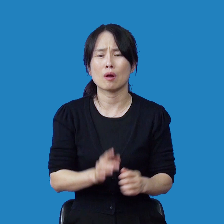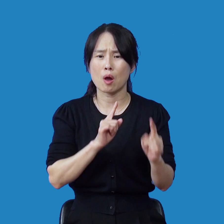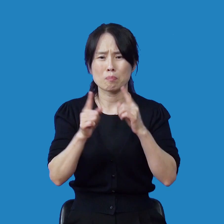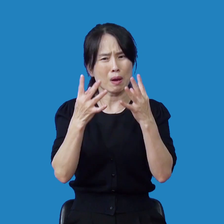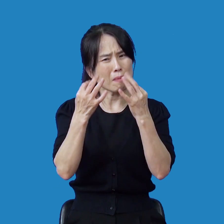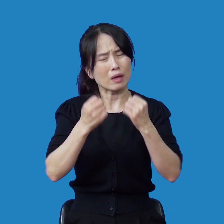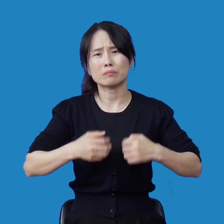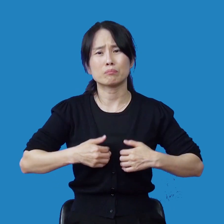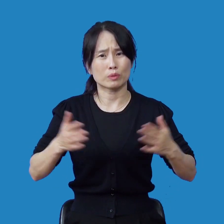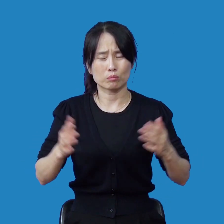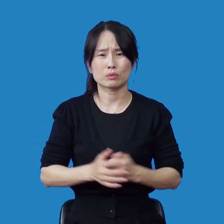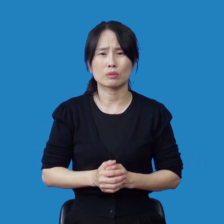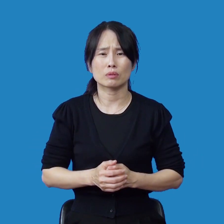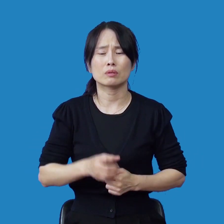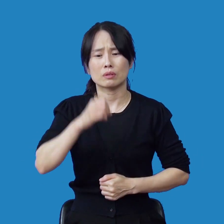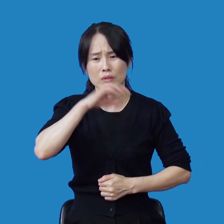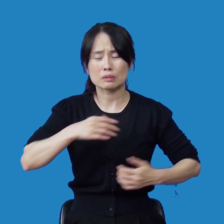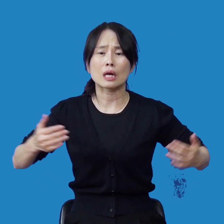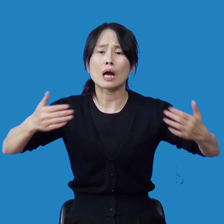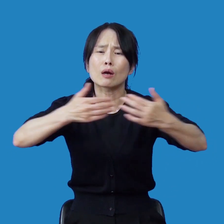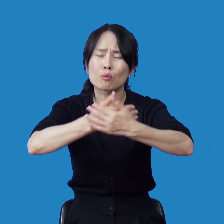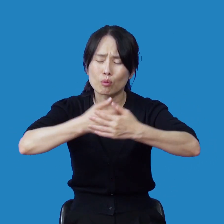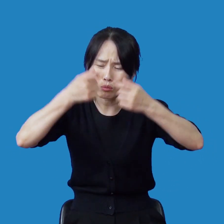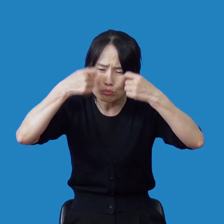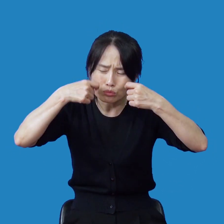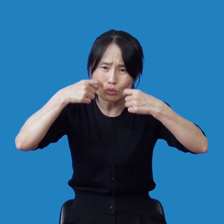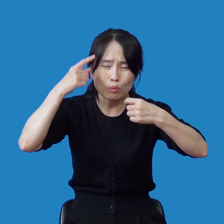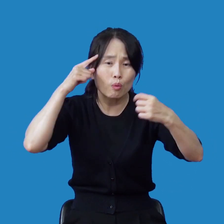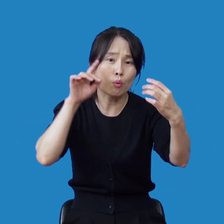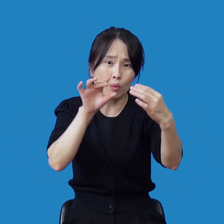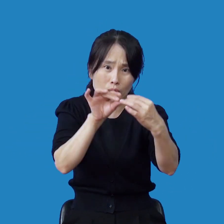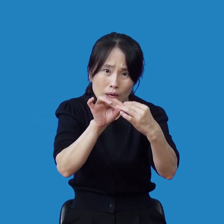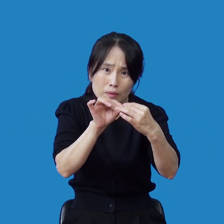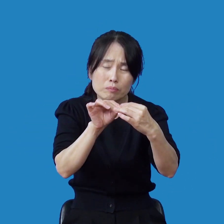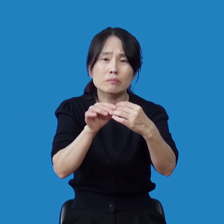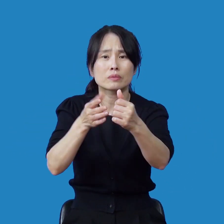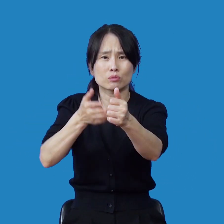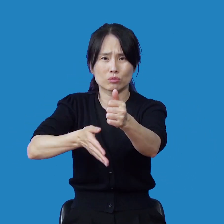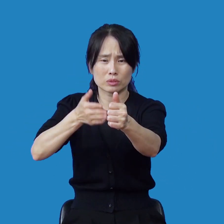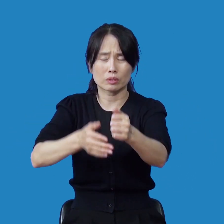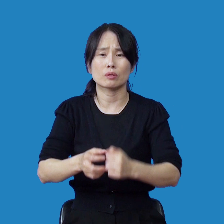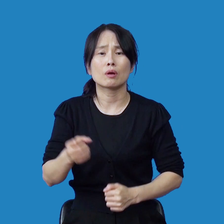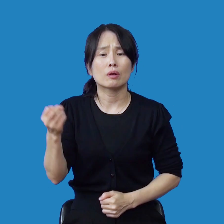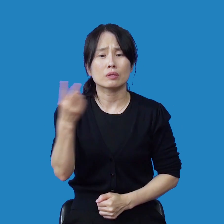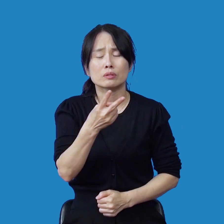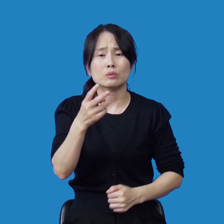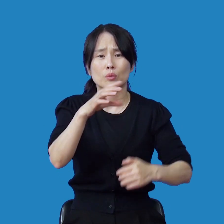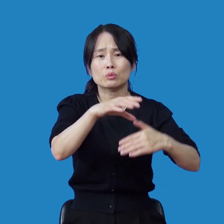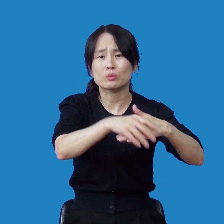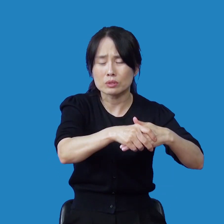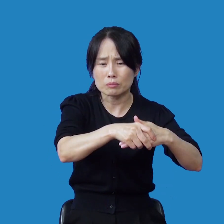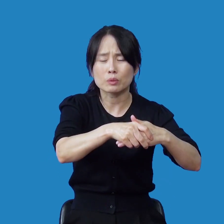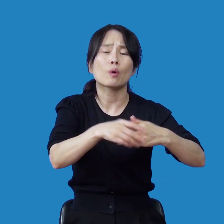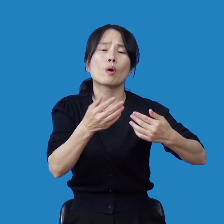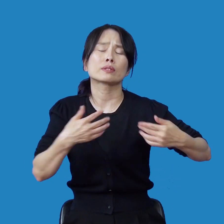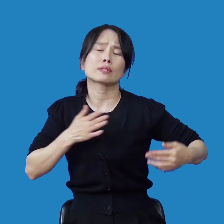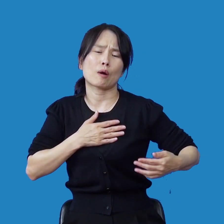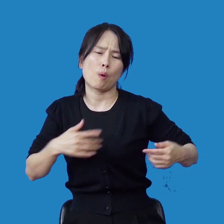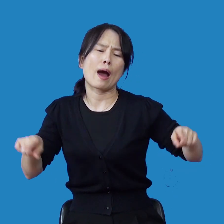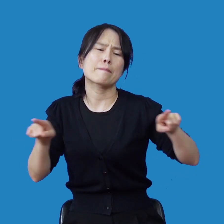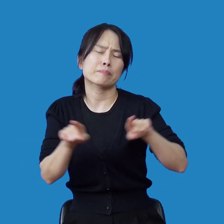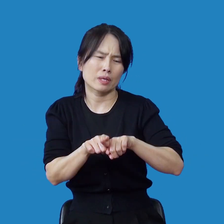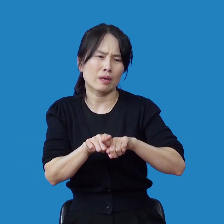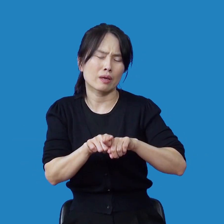없습니다. 부둥켜 안고 울고 공감하십시오. 그리고 그 자리에서 손을 잡고 나와 함께 한